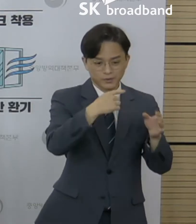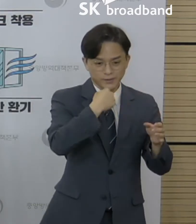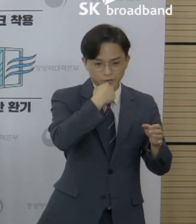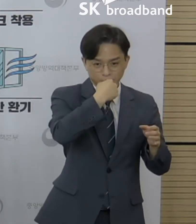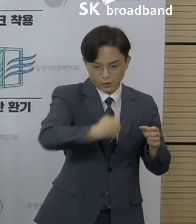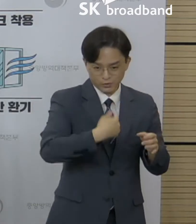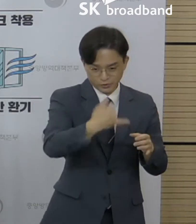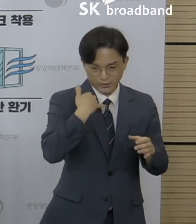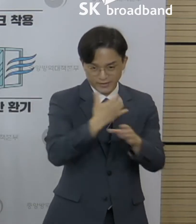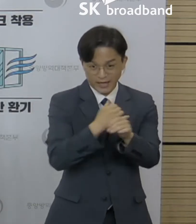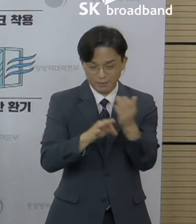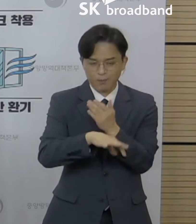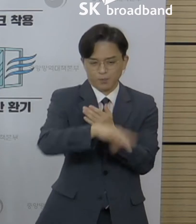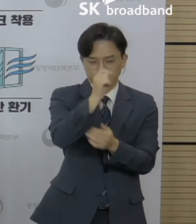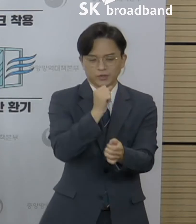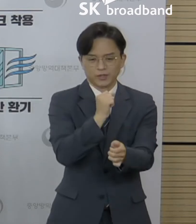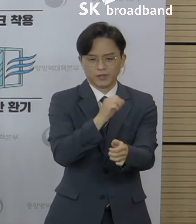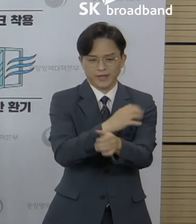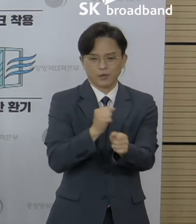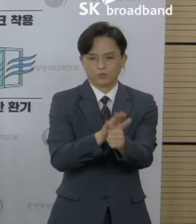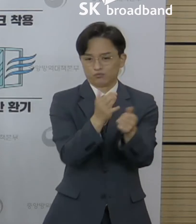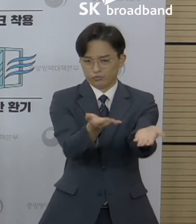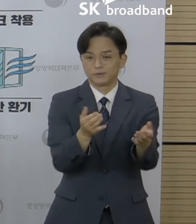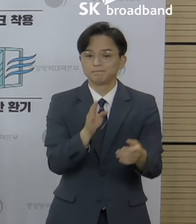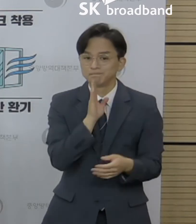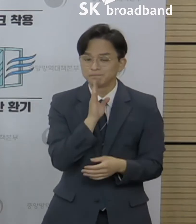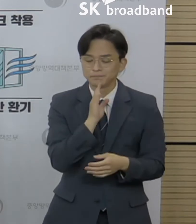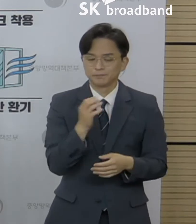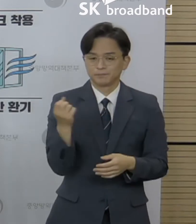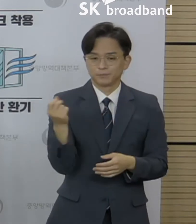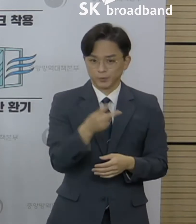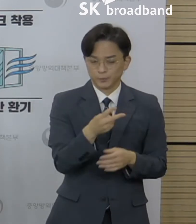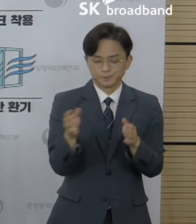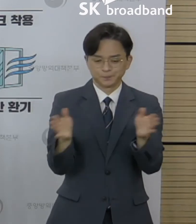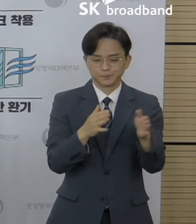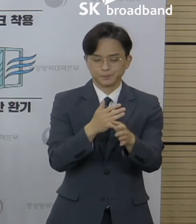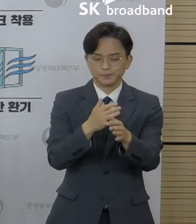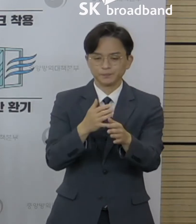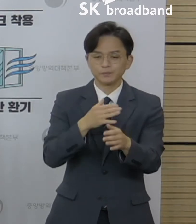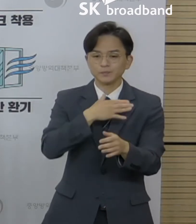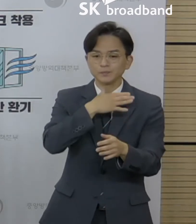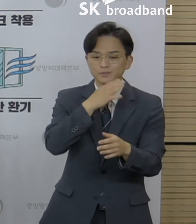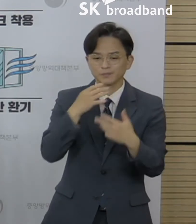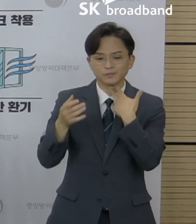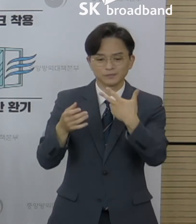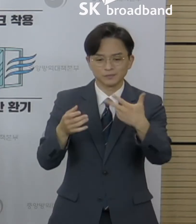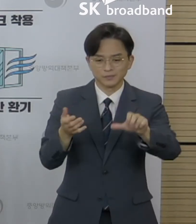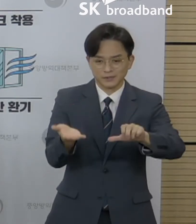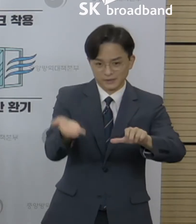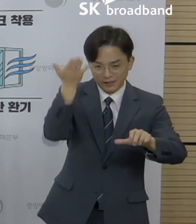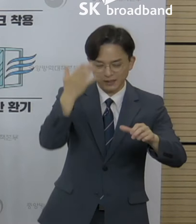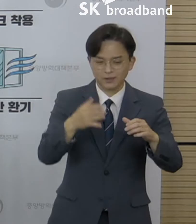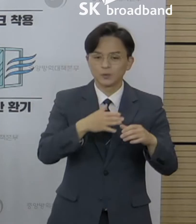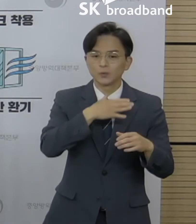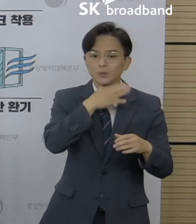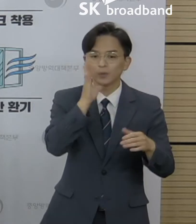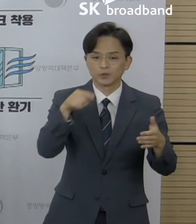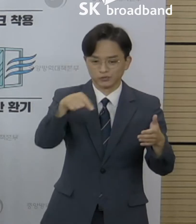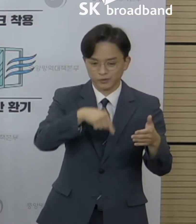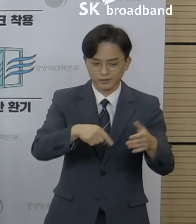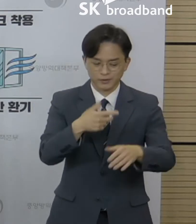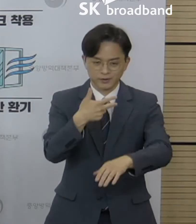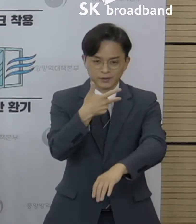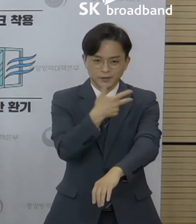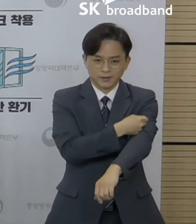됩니다. 또한 예방접종에 동의는 했지만 아직까지 접종 일정을 잡지 않은 75세 이상